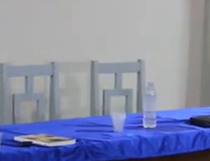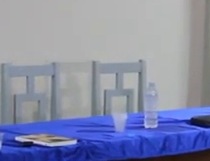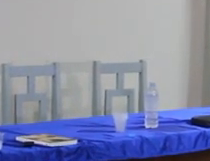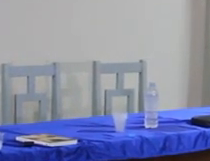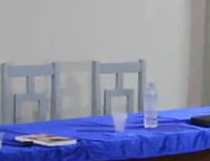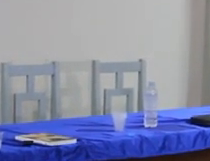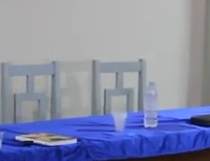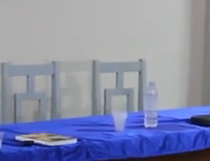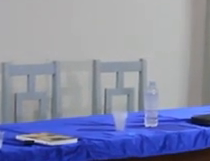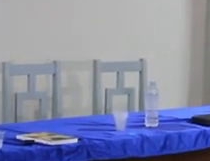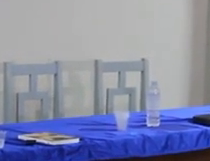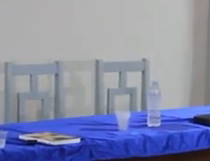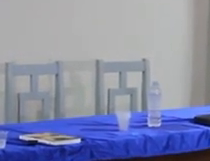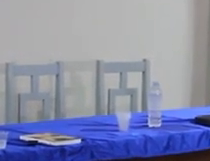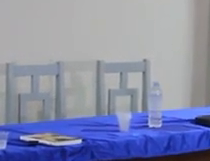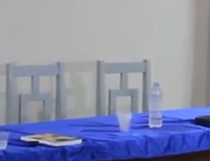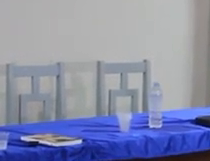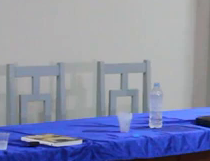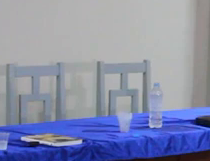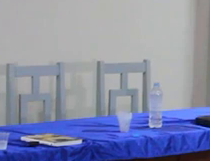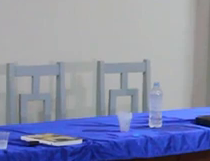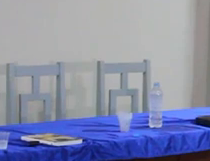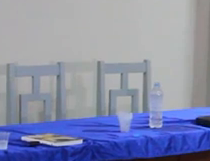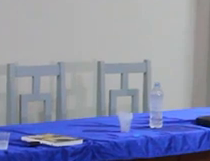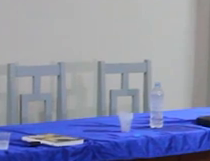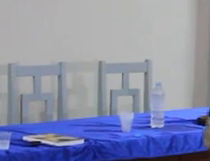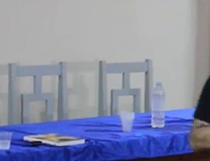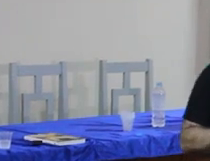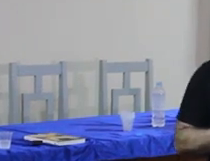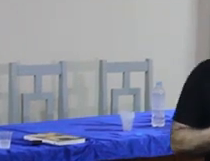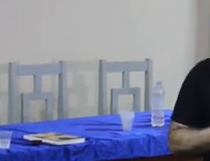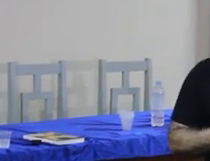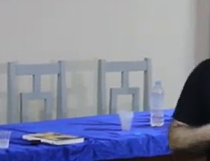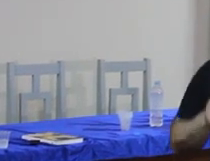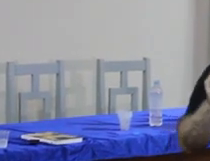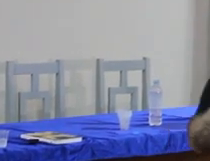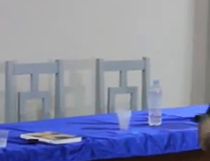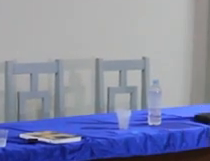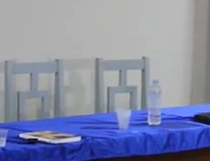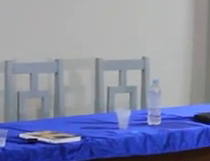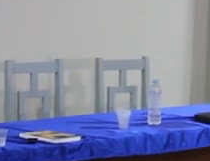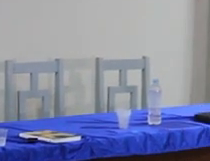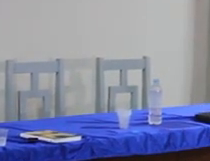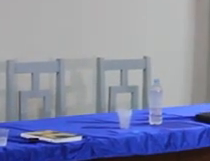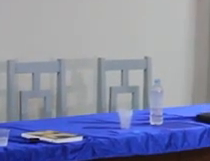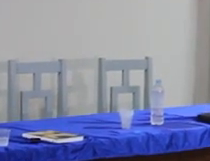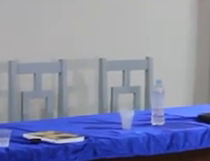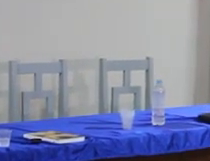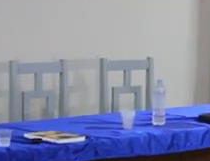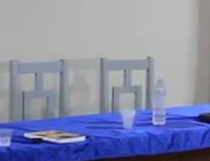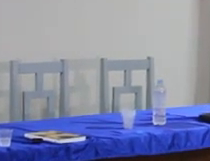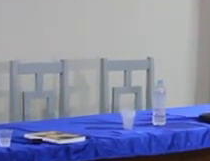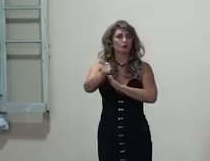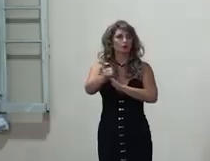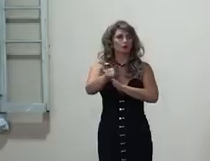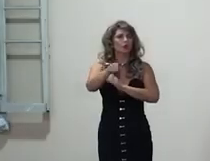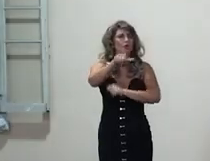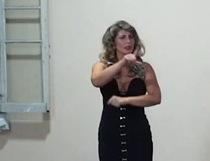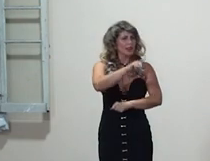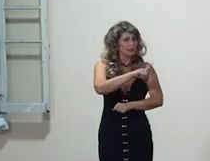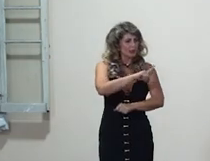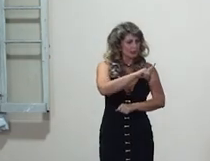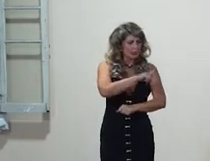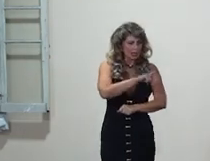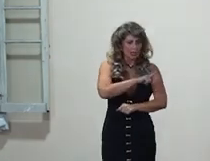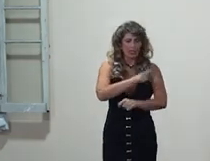com o pessoal do Veteran Car Club, etc. coisa, e eu levantei a seguinte questão: existe